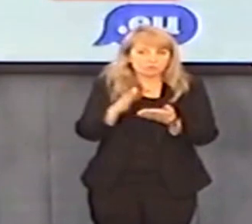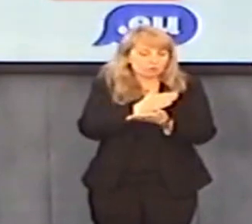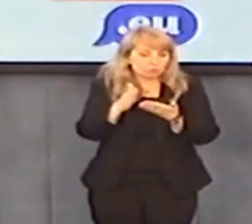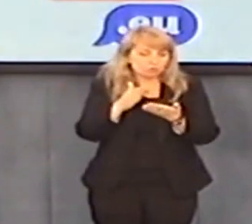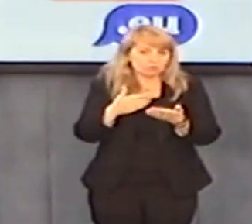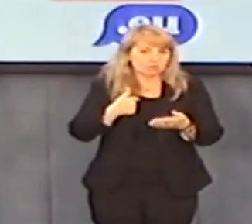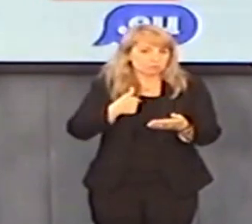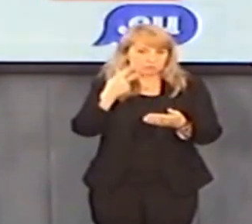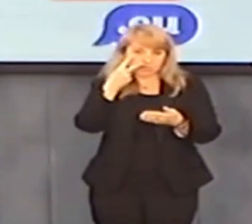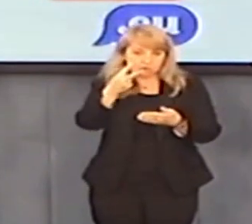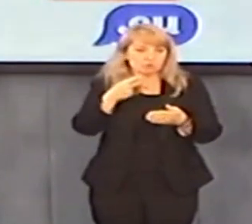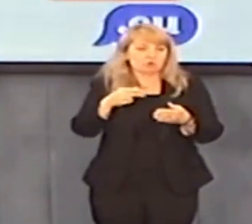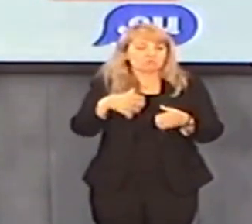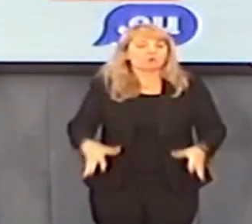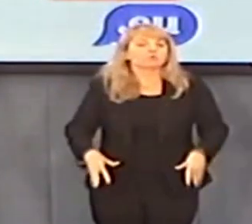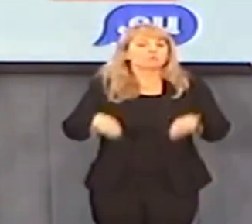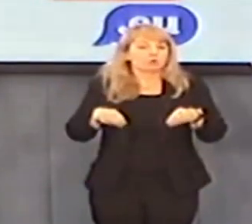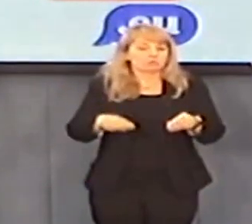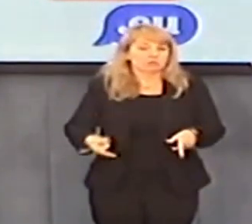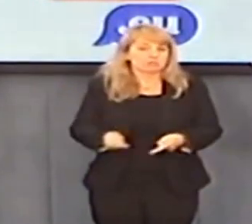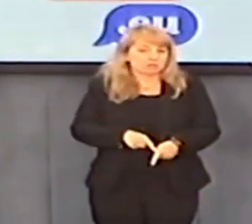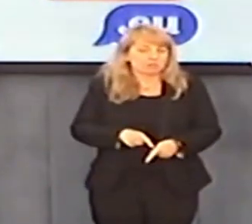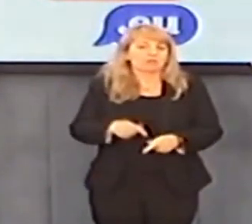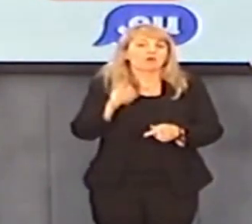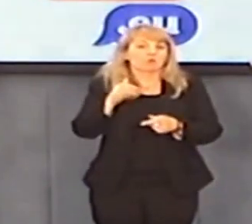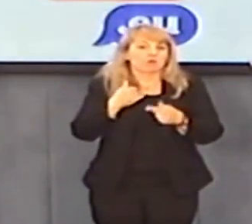domu, bo chciał wrócić i pożegnać się